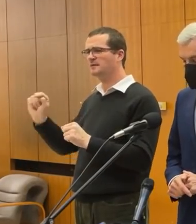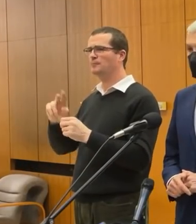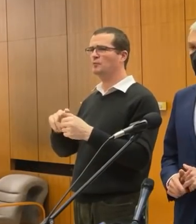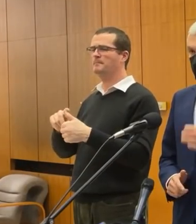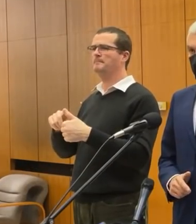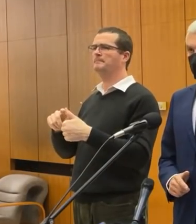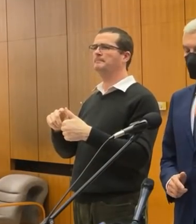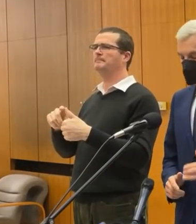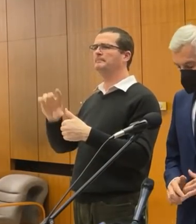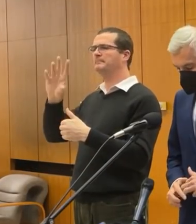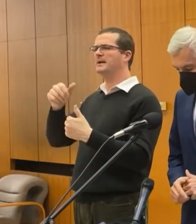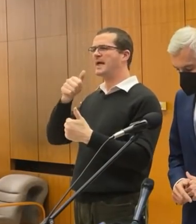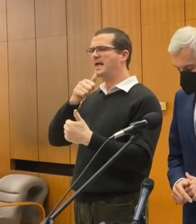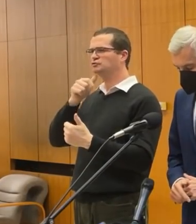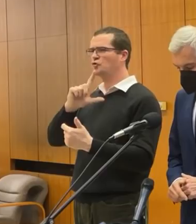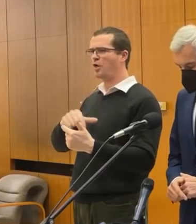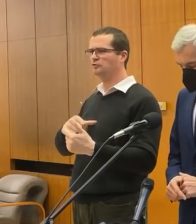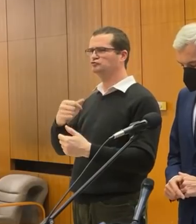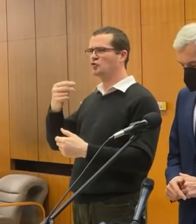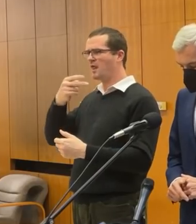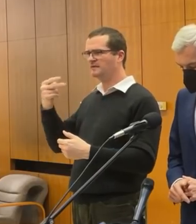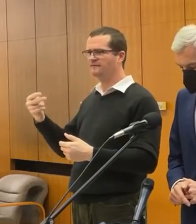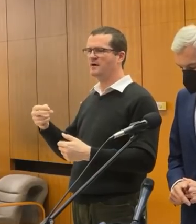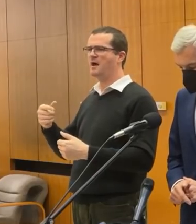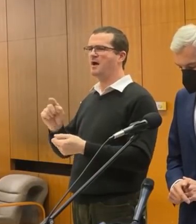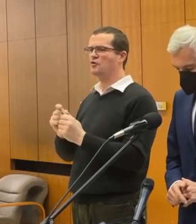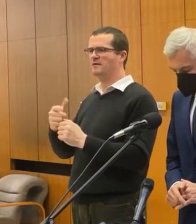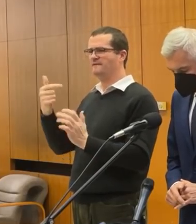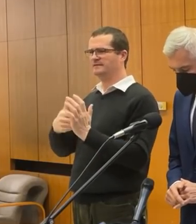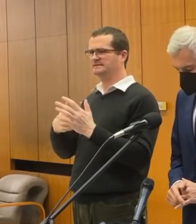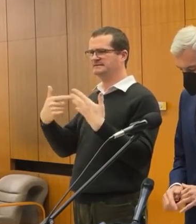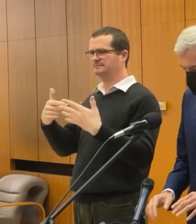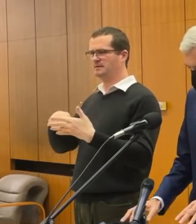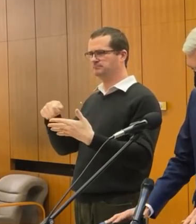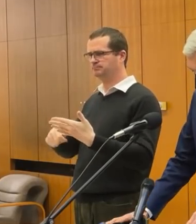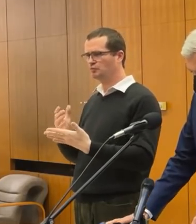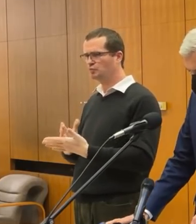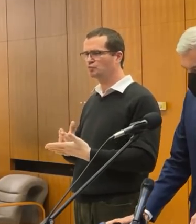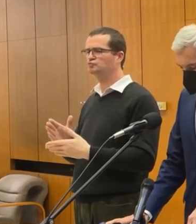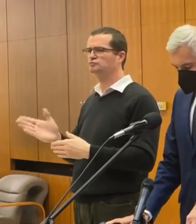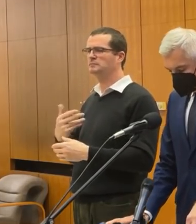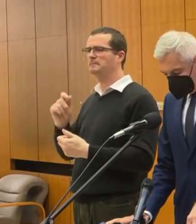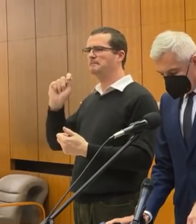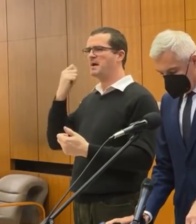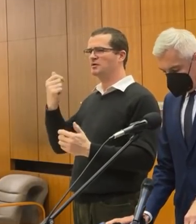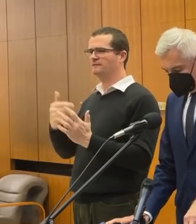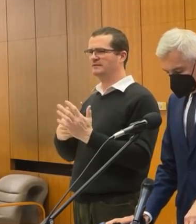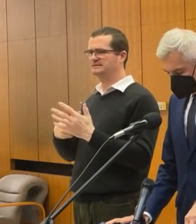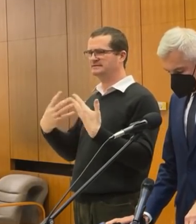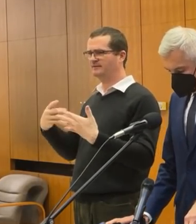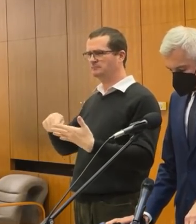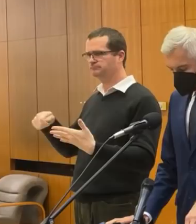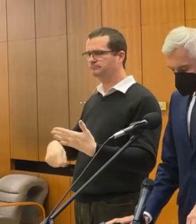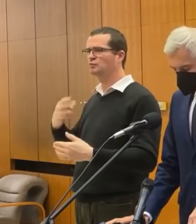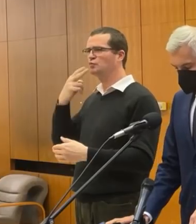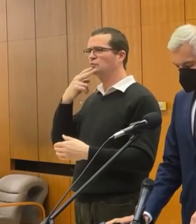postupne, pobaltské štáty na severe uzavrali tieto dohody v roku 2017, Maďarsko v roku